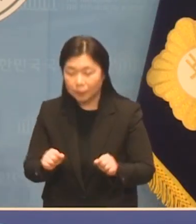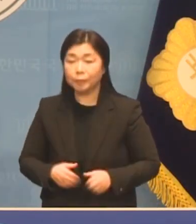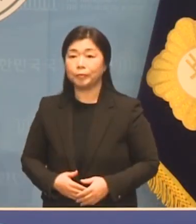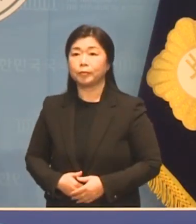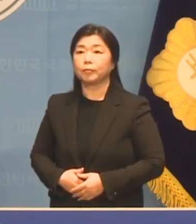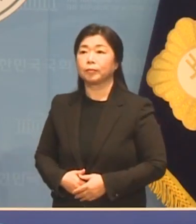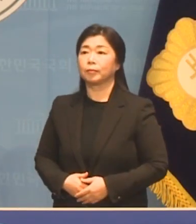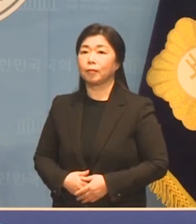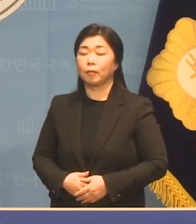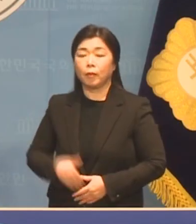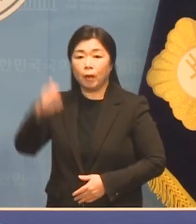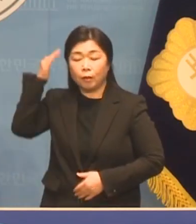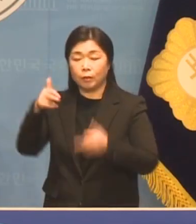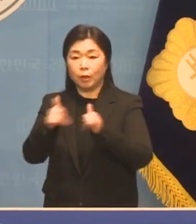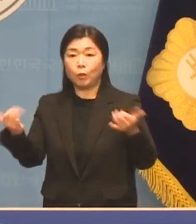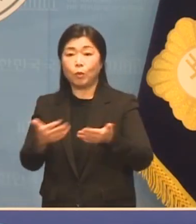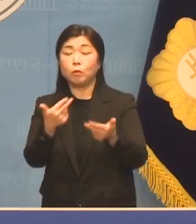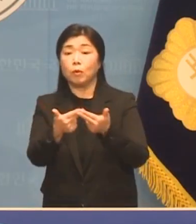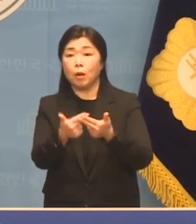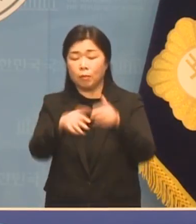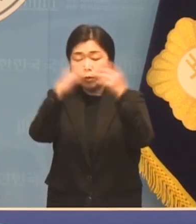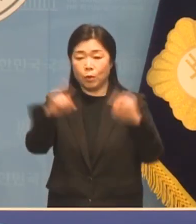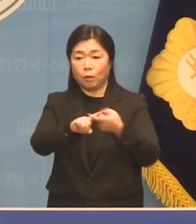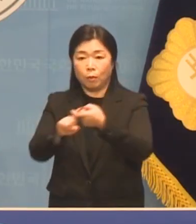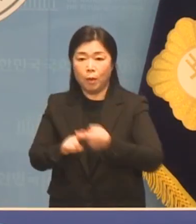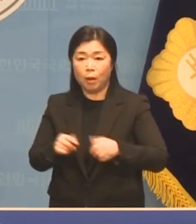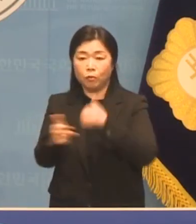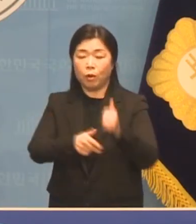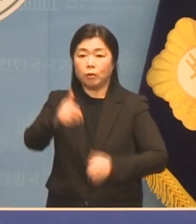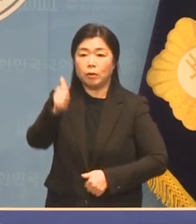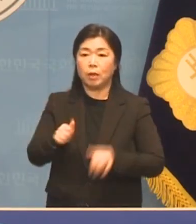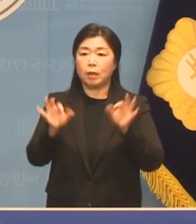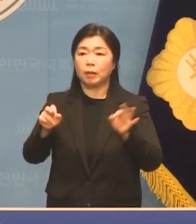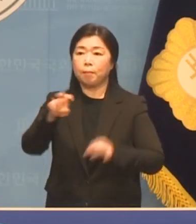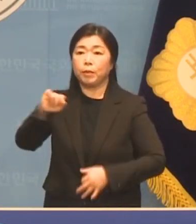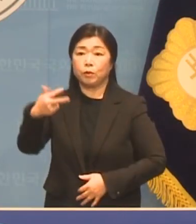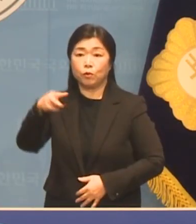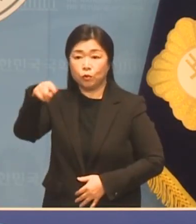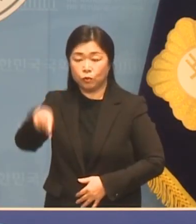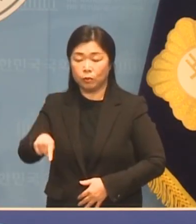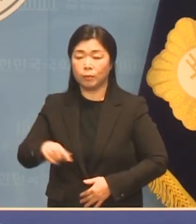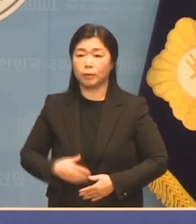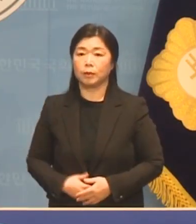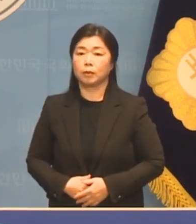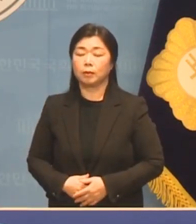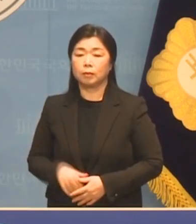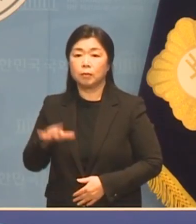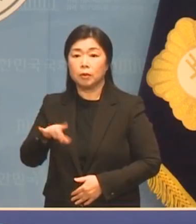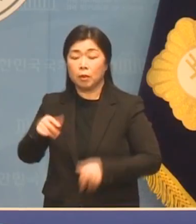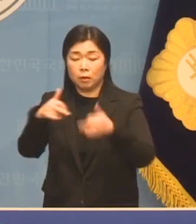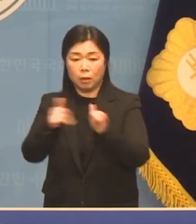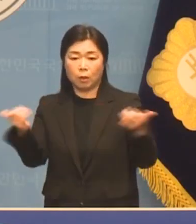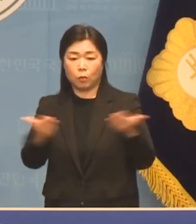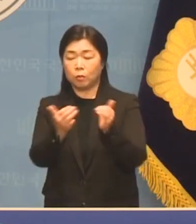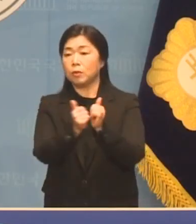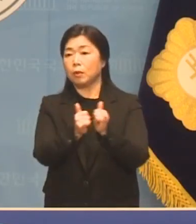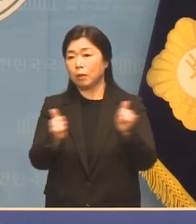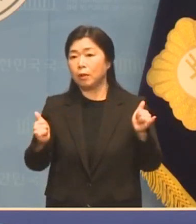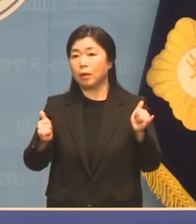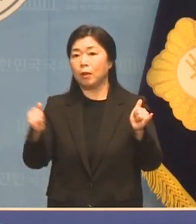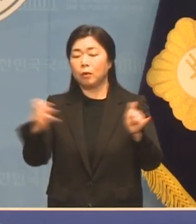안녕하십니까. 한국장애인 노동조합 총연맹 위원장 김민수입니다. 먼저 장애인